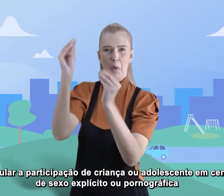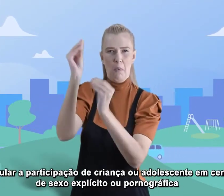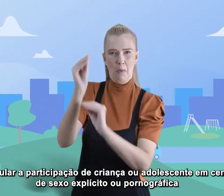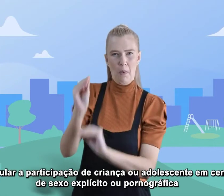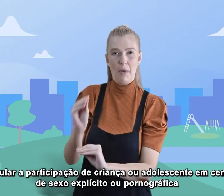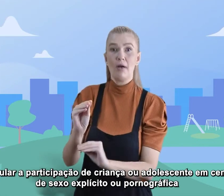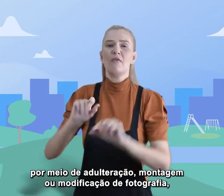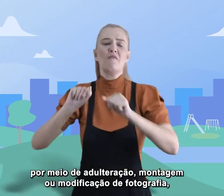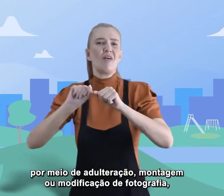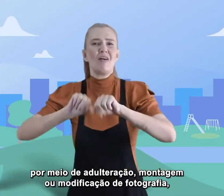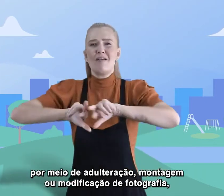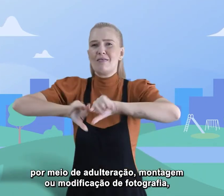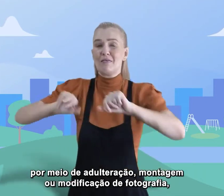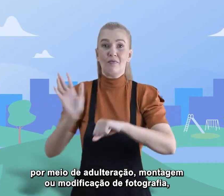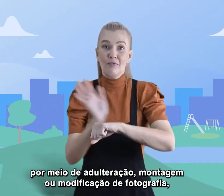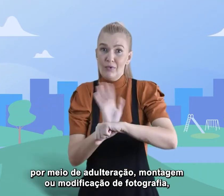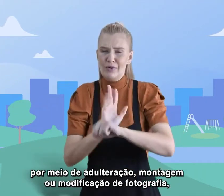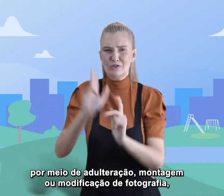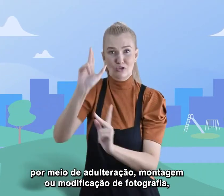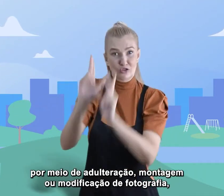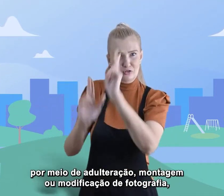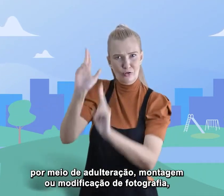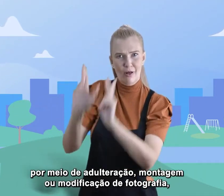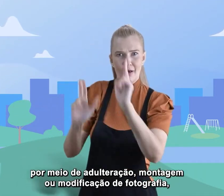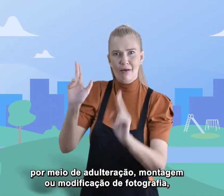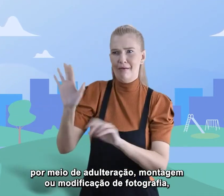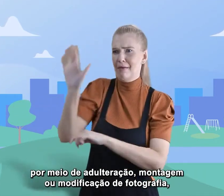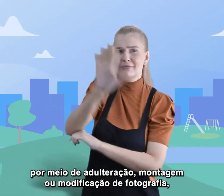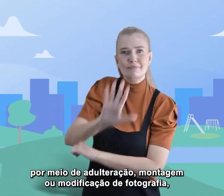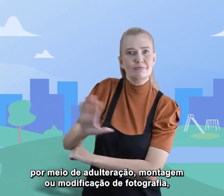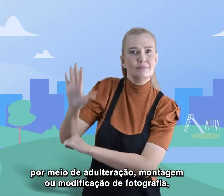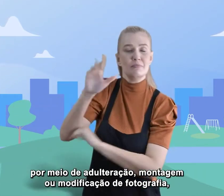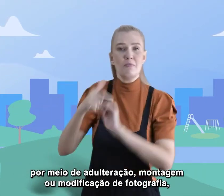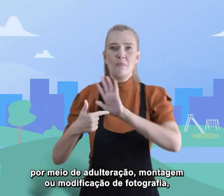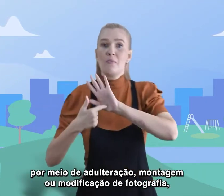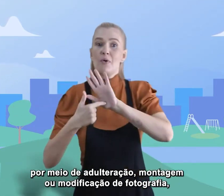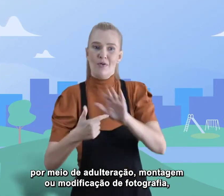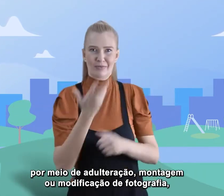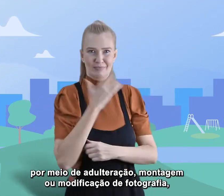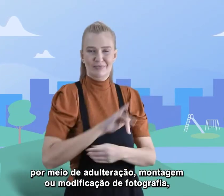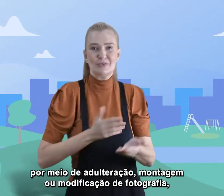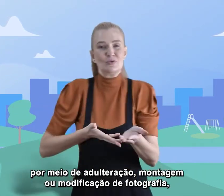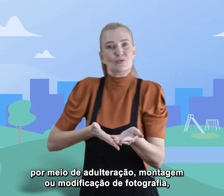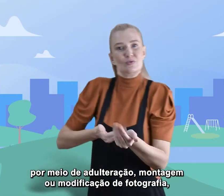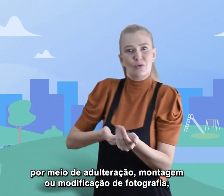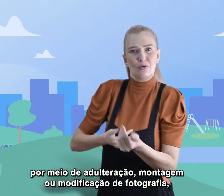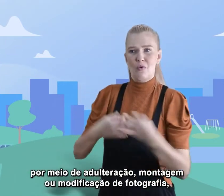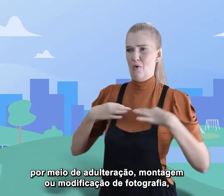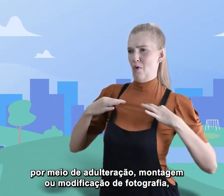pornográfica por meio de adulteração, montagem ou modificação de